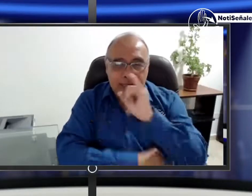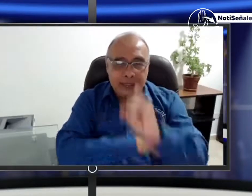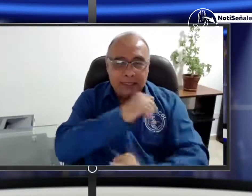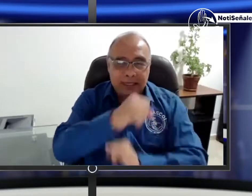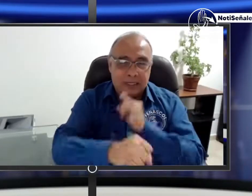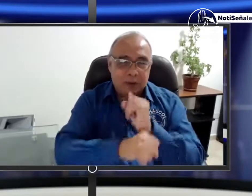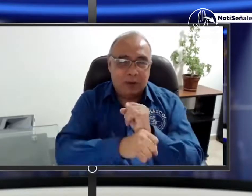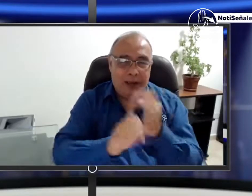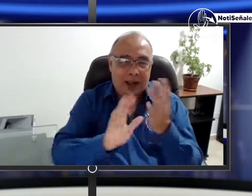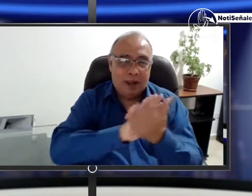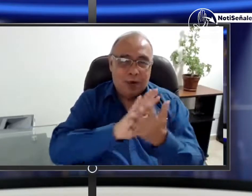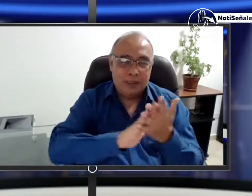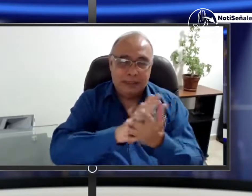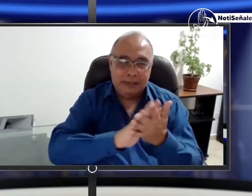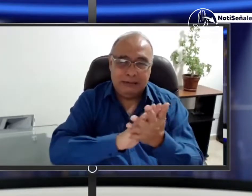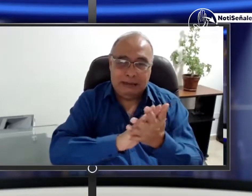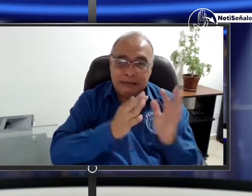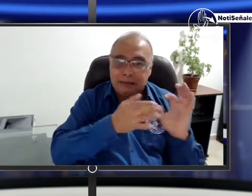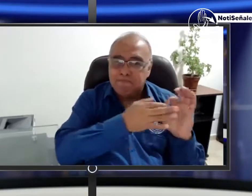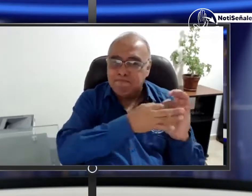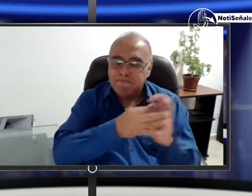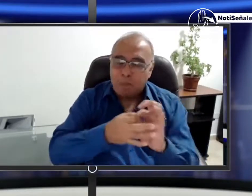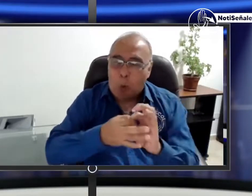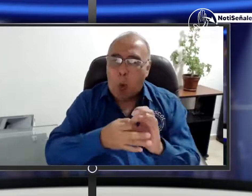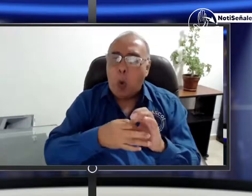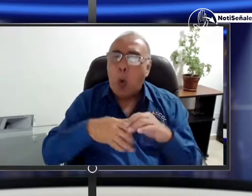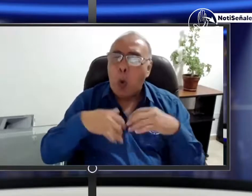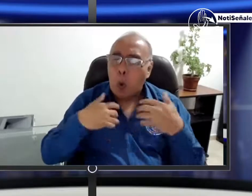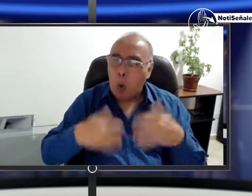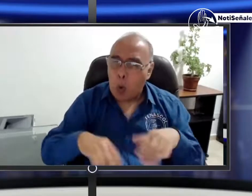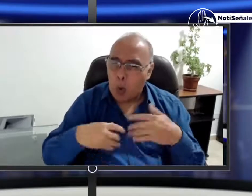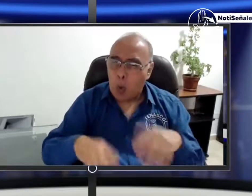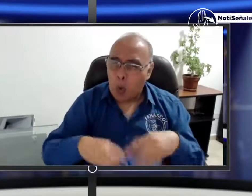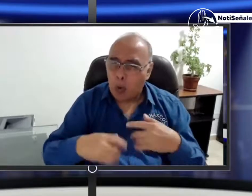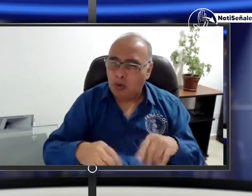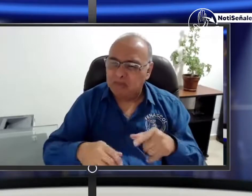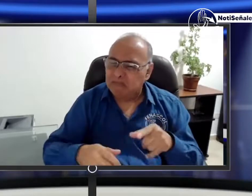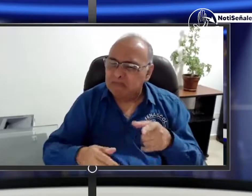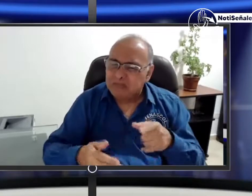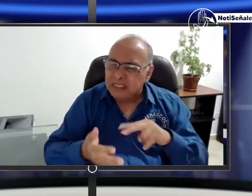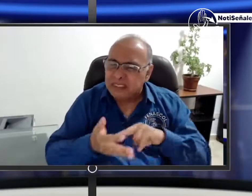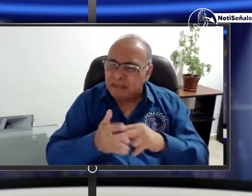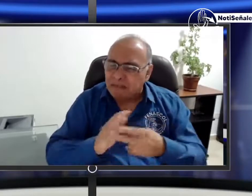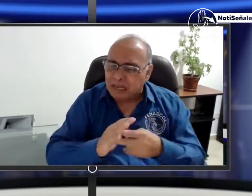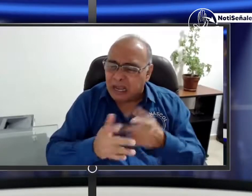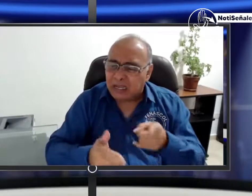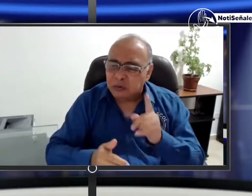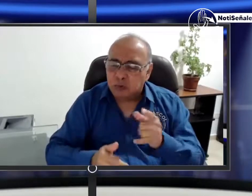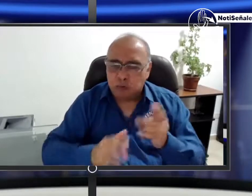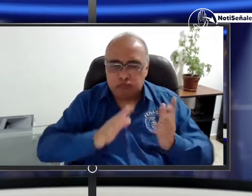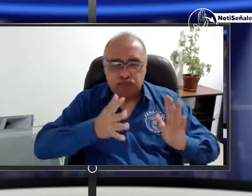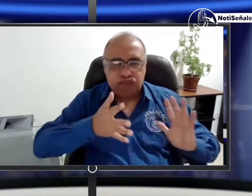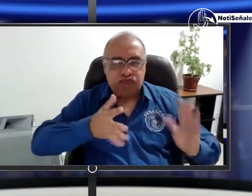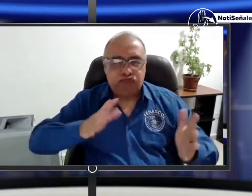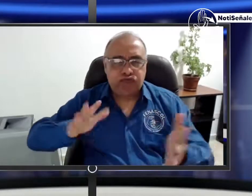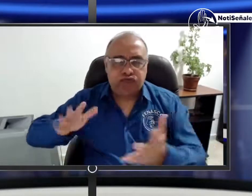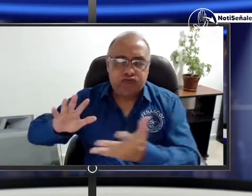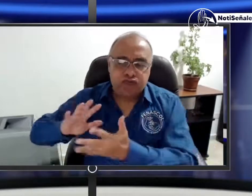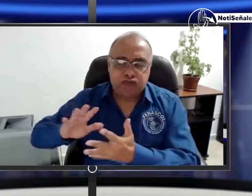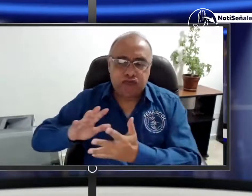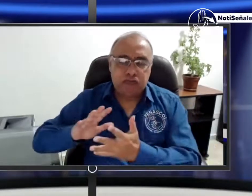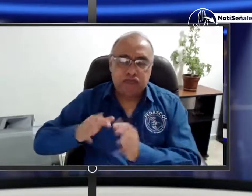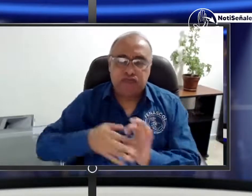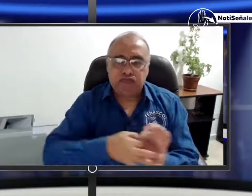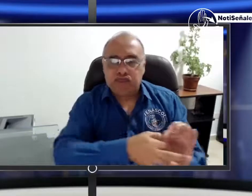y precisamente su consigna en el día internacional de la lengua de señas y